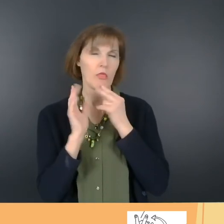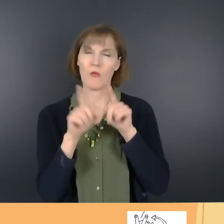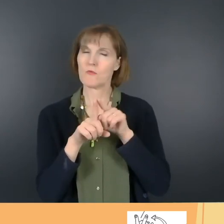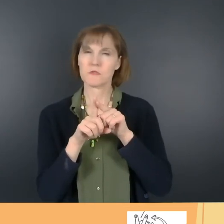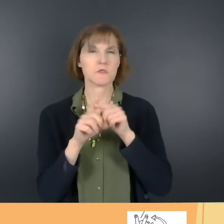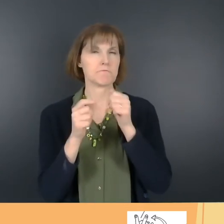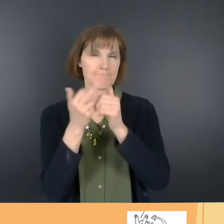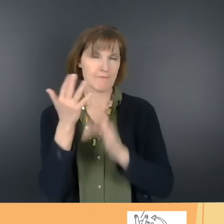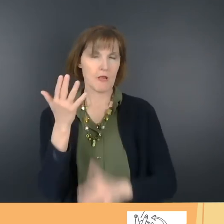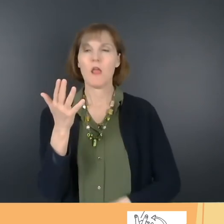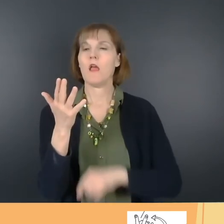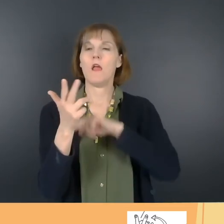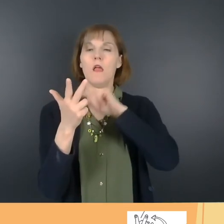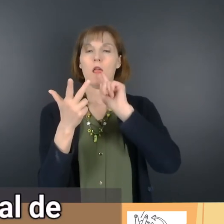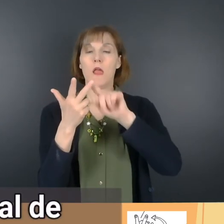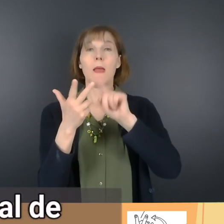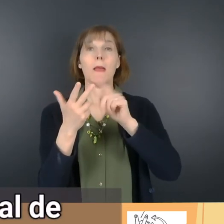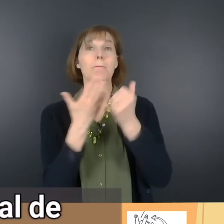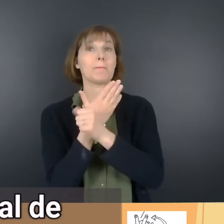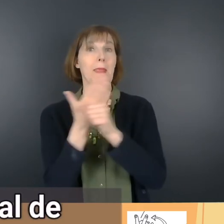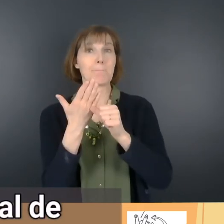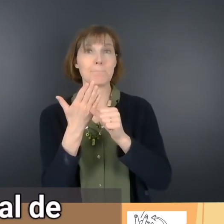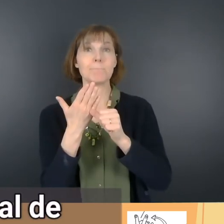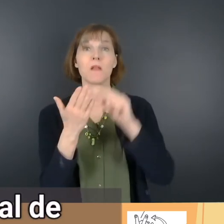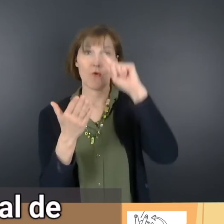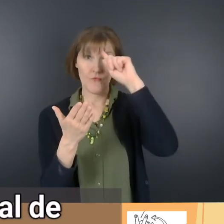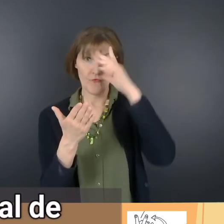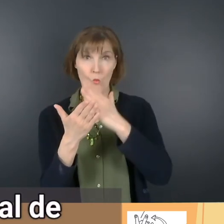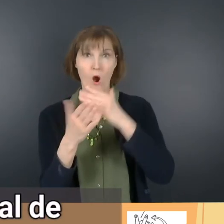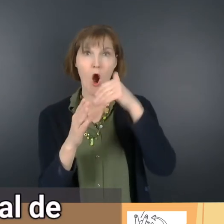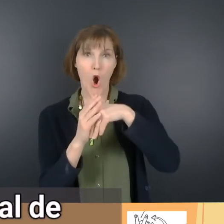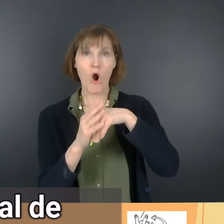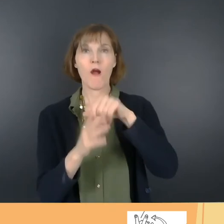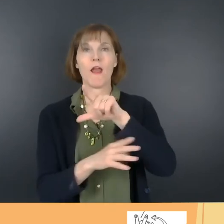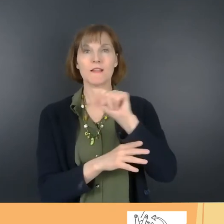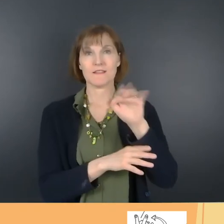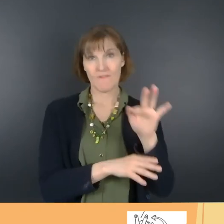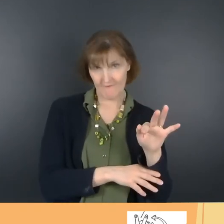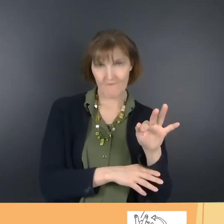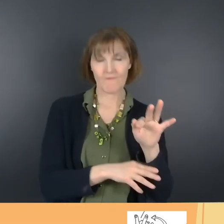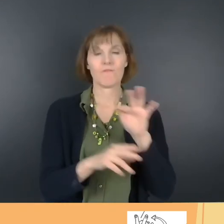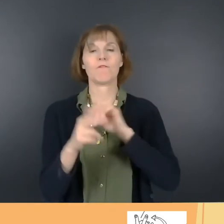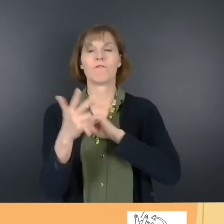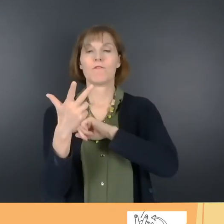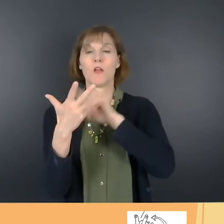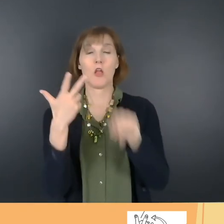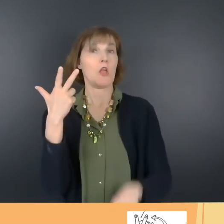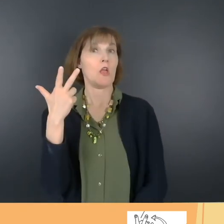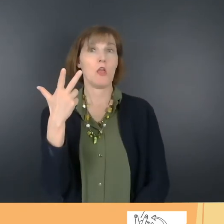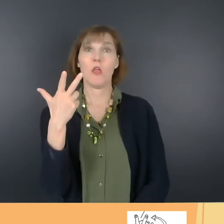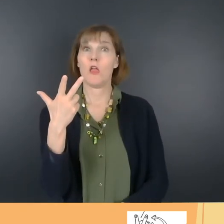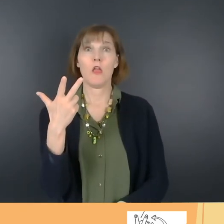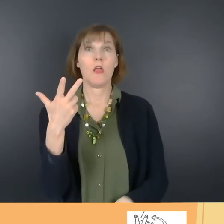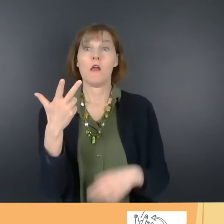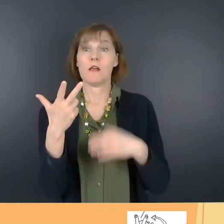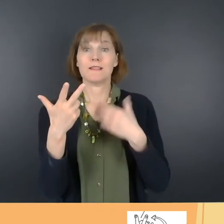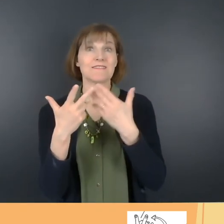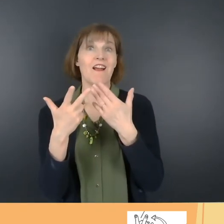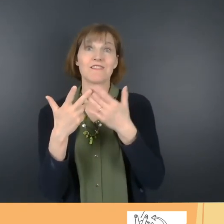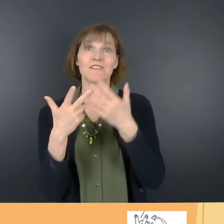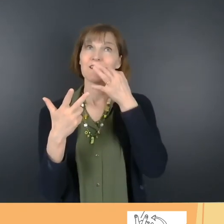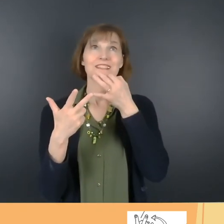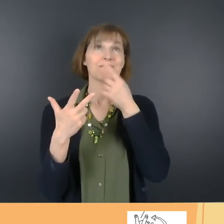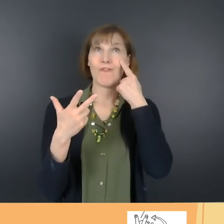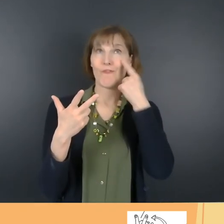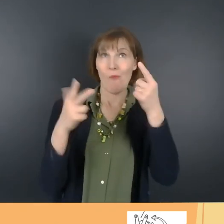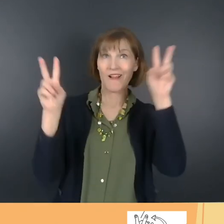adhésion. C'est aussi de qualité. Il y pas mal de choses. Bible et foi en langue des signes, ça,'est vraiment fait pour, je